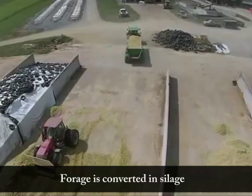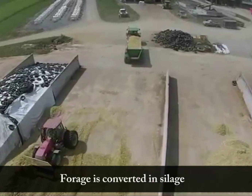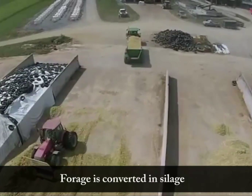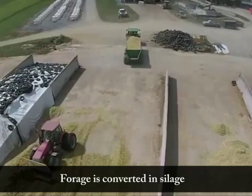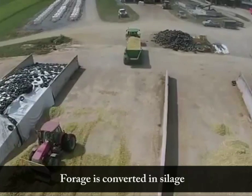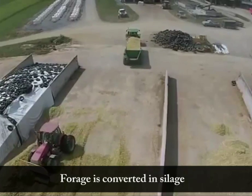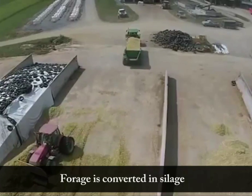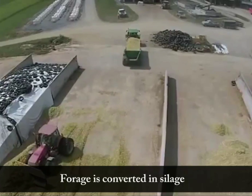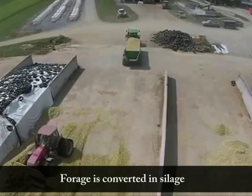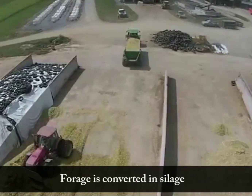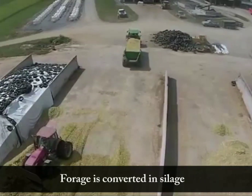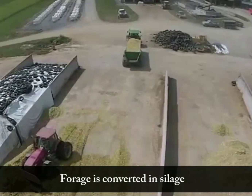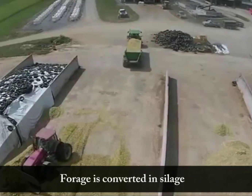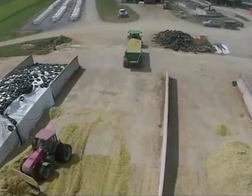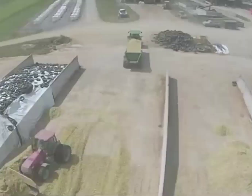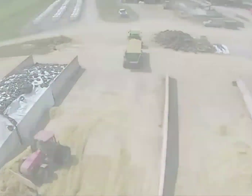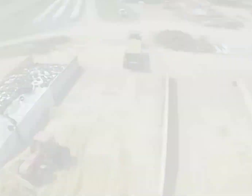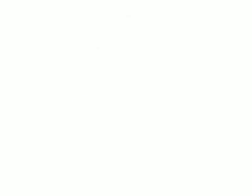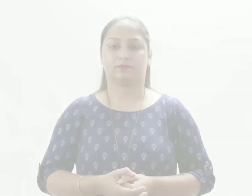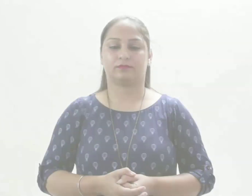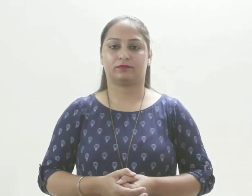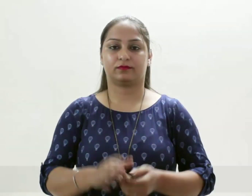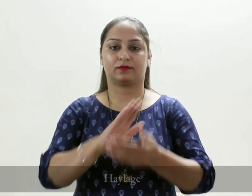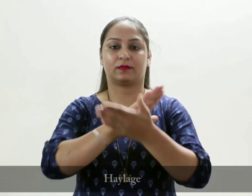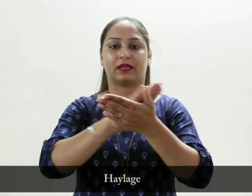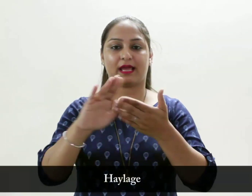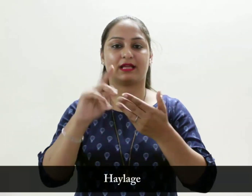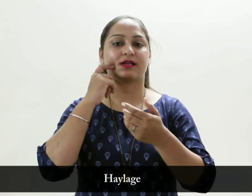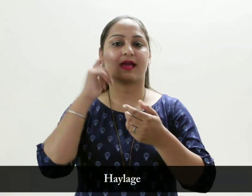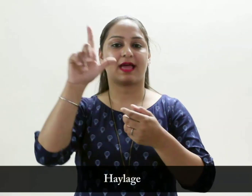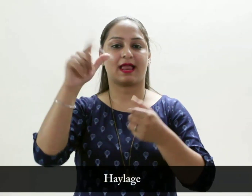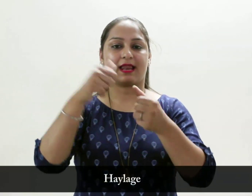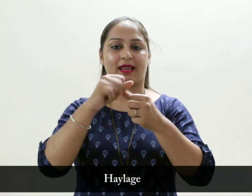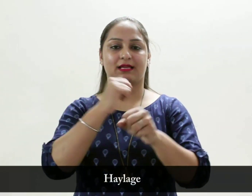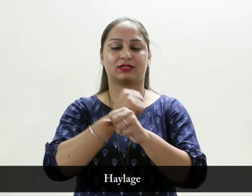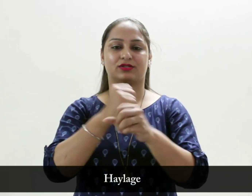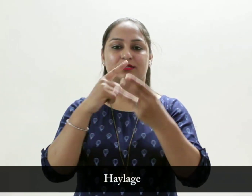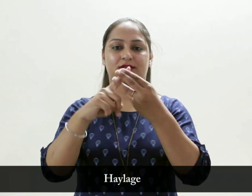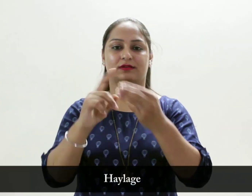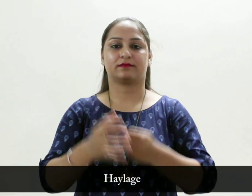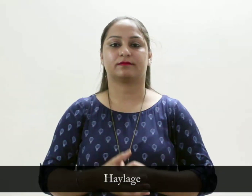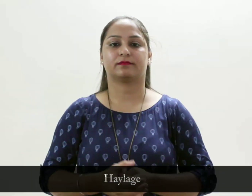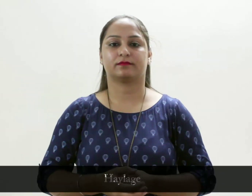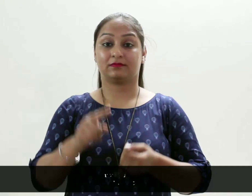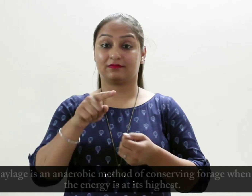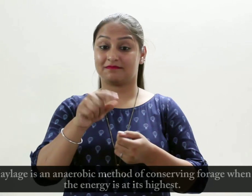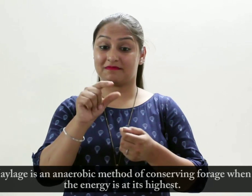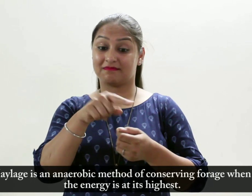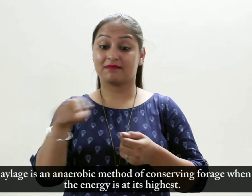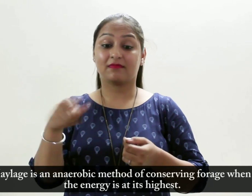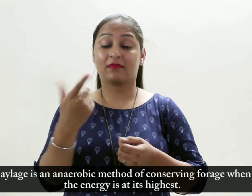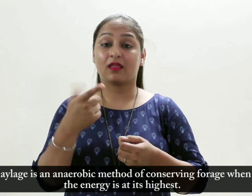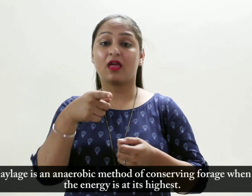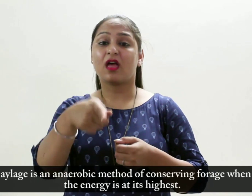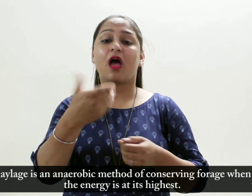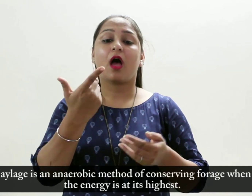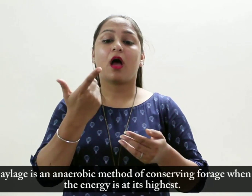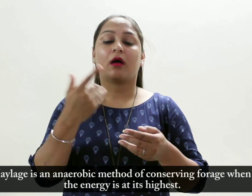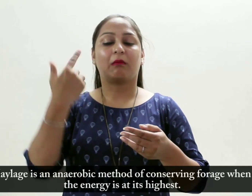फॉरेज साइलेज में परिवर्तन हो जाता है। हाइलेज, जब ऊर्जा अपने उच्चतम स्तर पर होती है